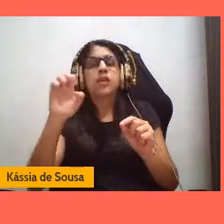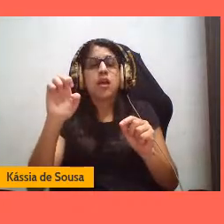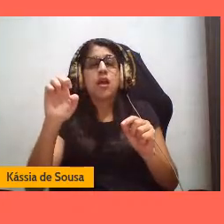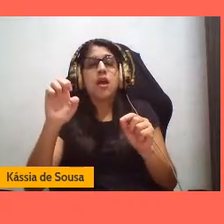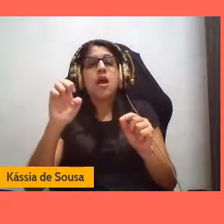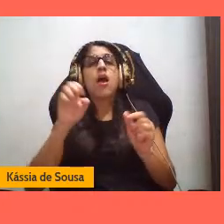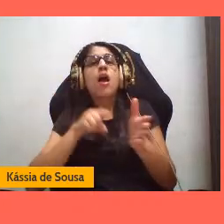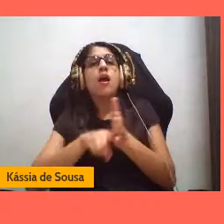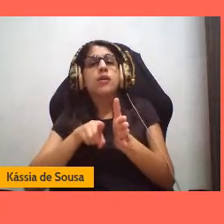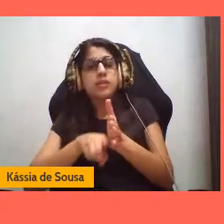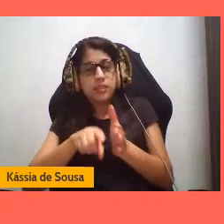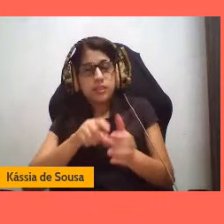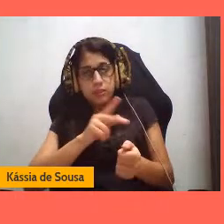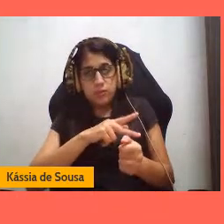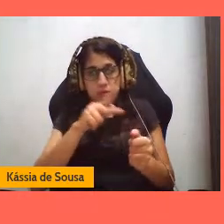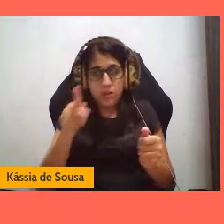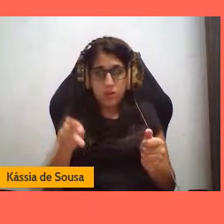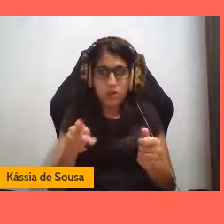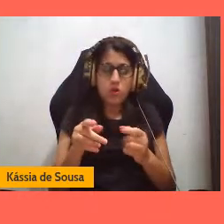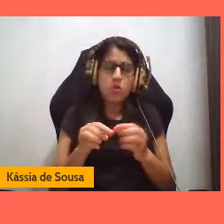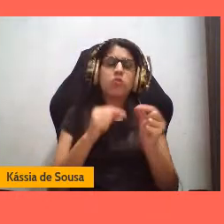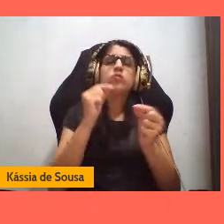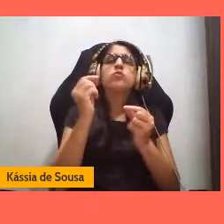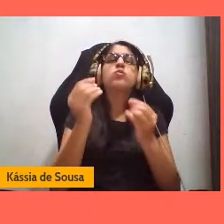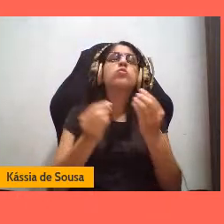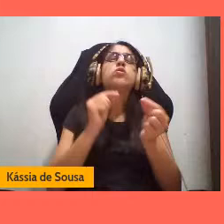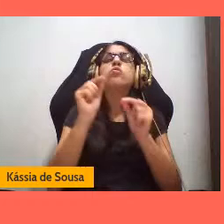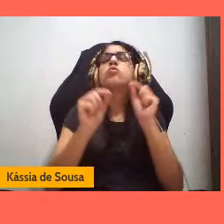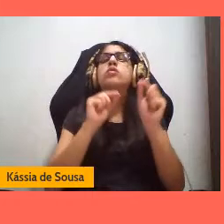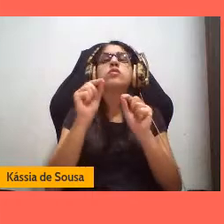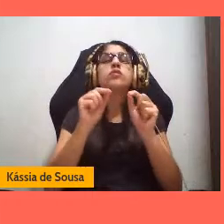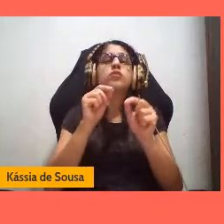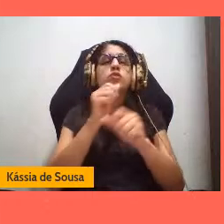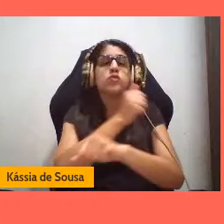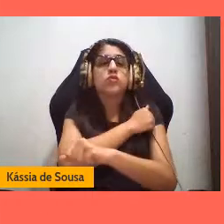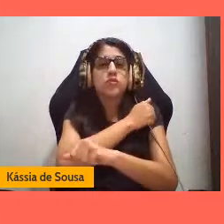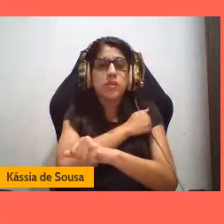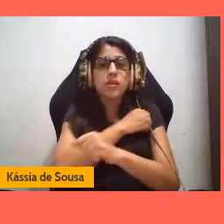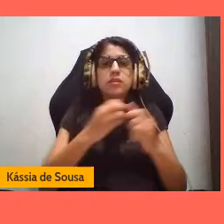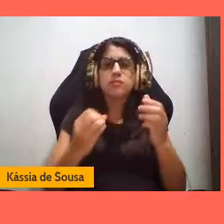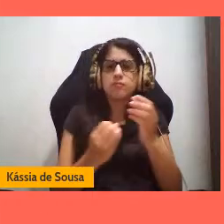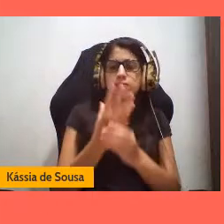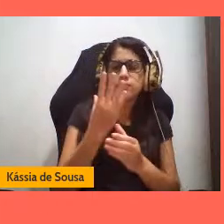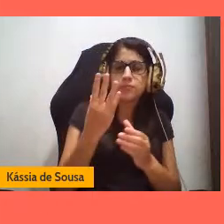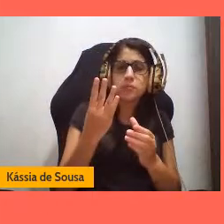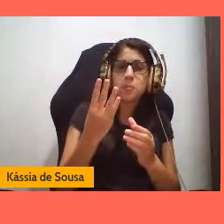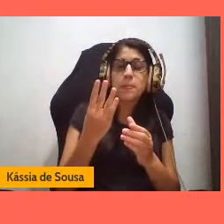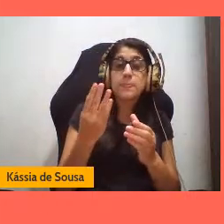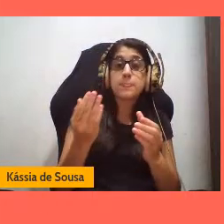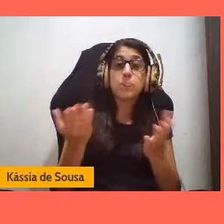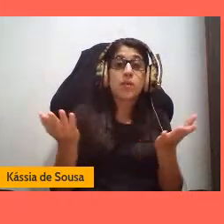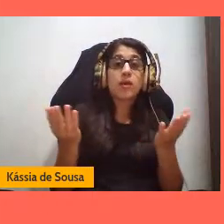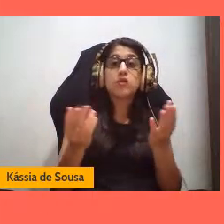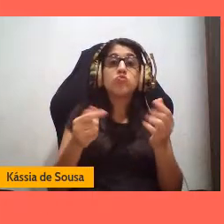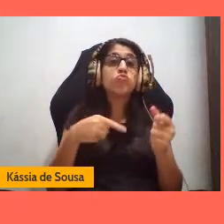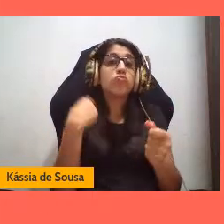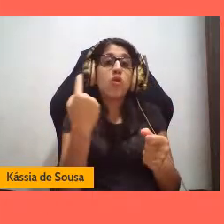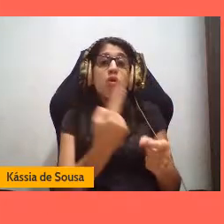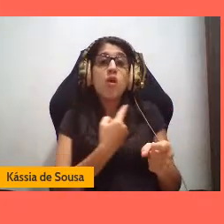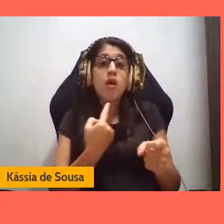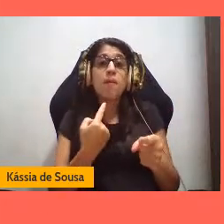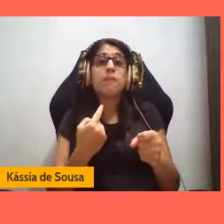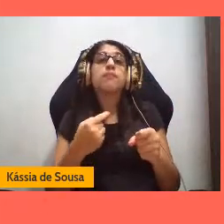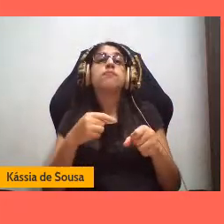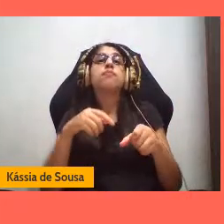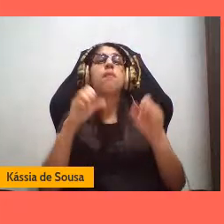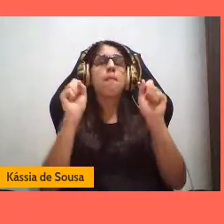dos professores, o que os estudantes produzem. Então, a partir daí, a gente pode, inclusive, fazer um trabalho de uma articulação mais efetiva